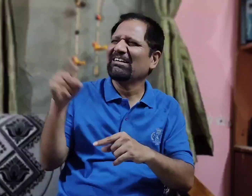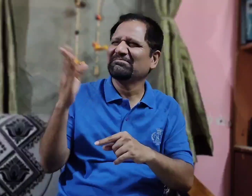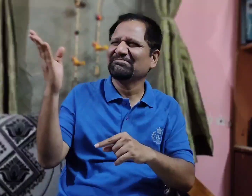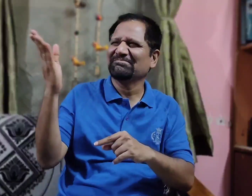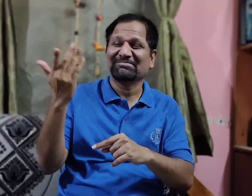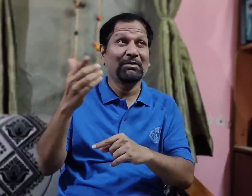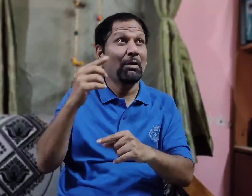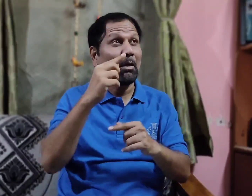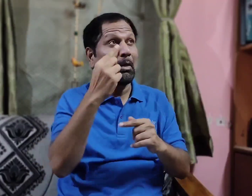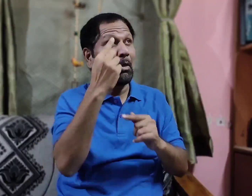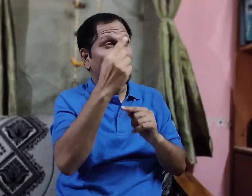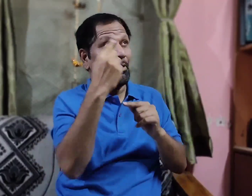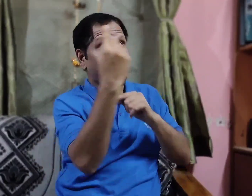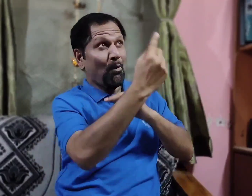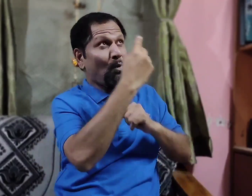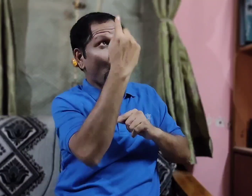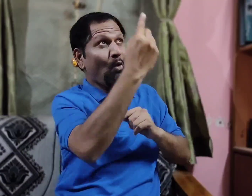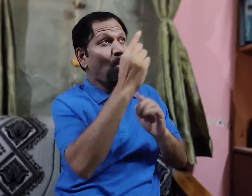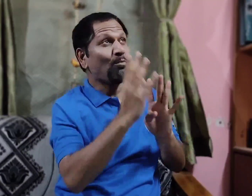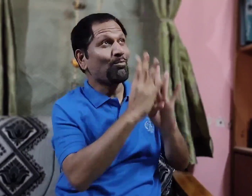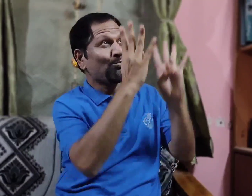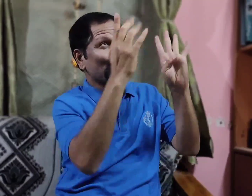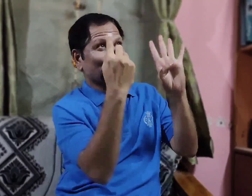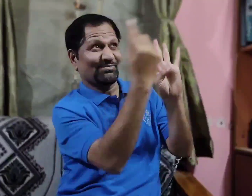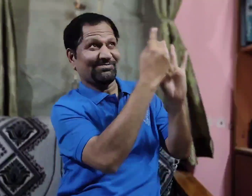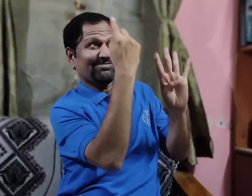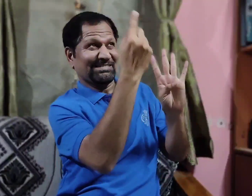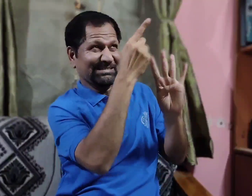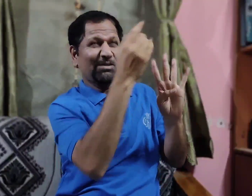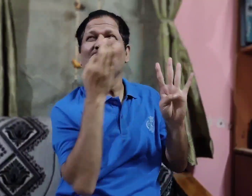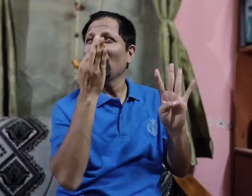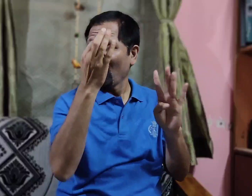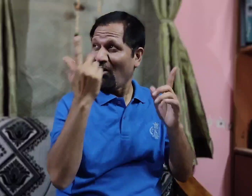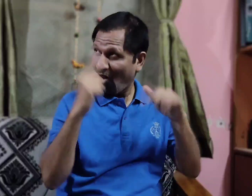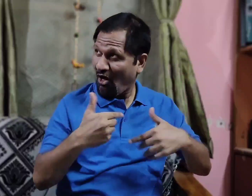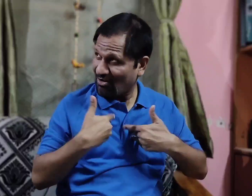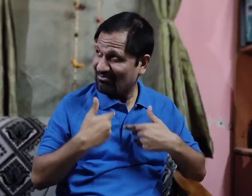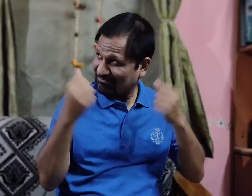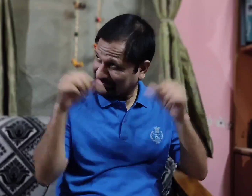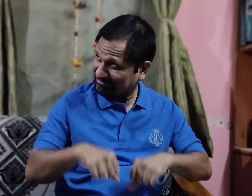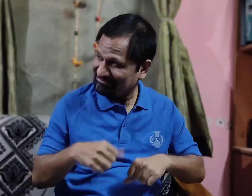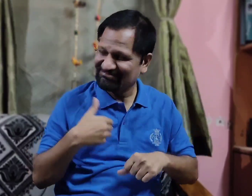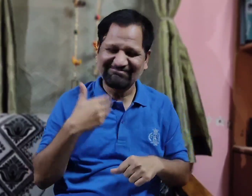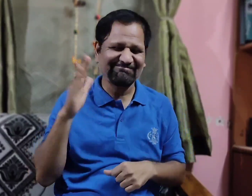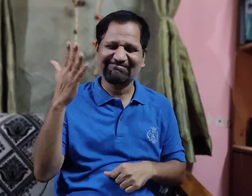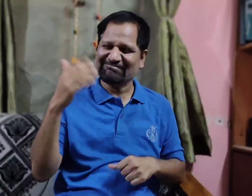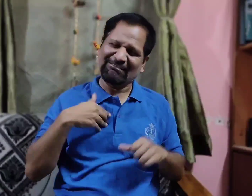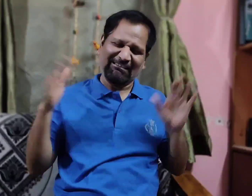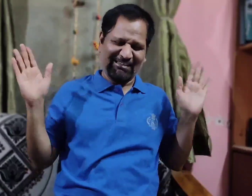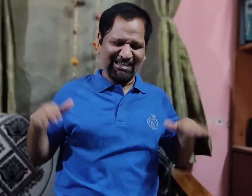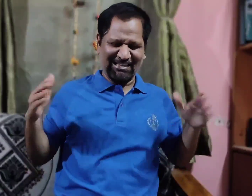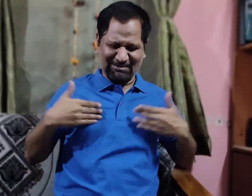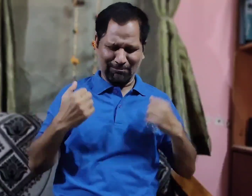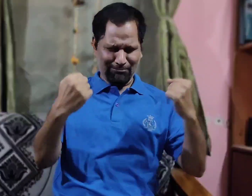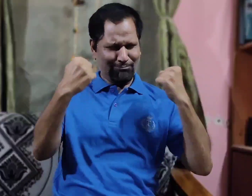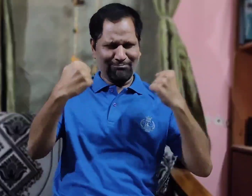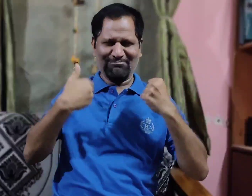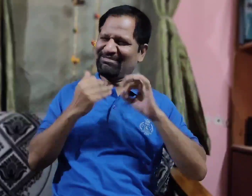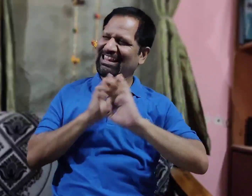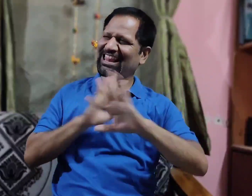उससे छोटे थे हंसने लगे और बोलने लगे कि क्या ताऊ, आप भी छोटी बेकार की बातें करते हैं। ये छोटी सी